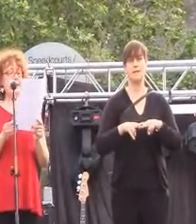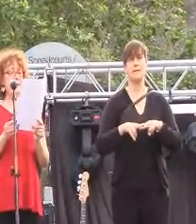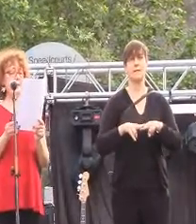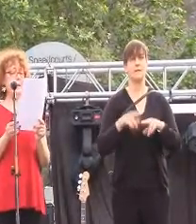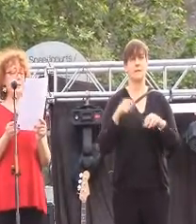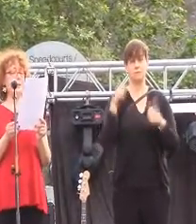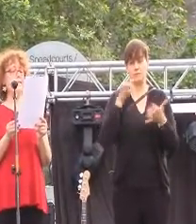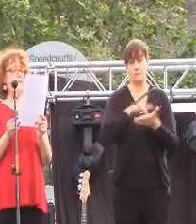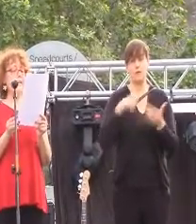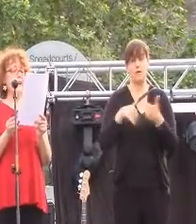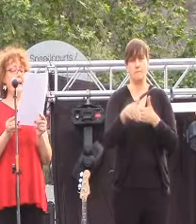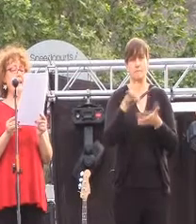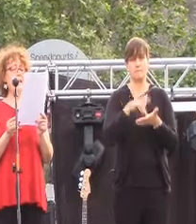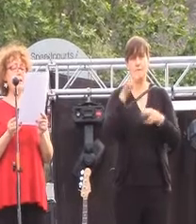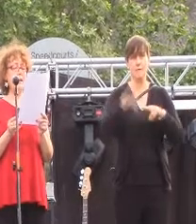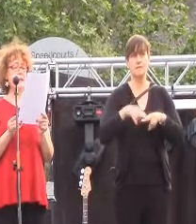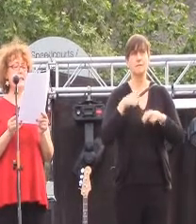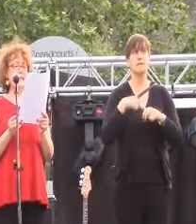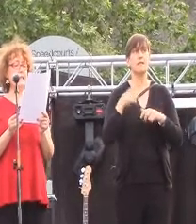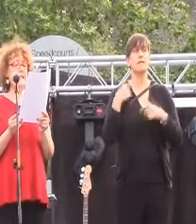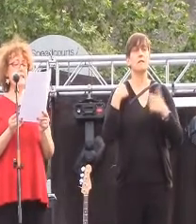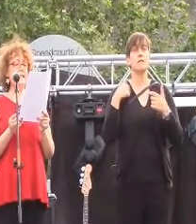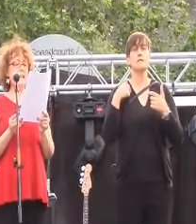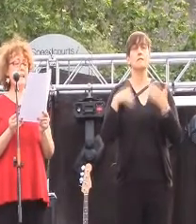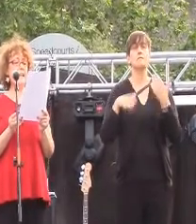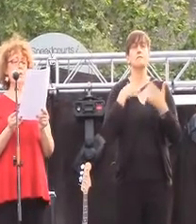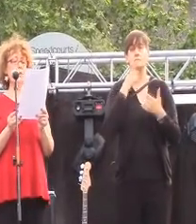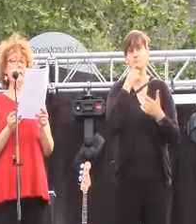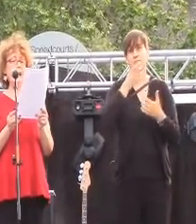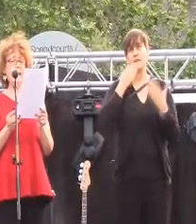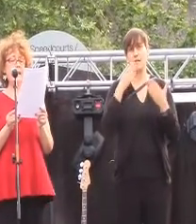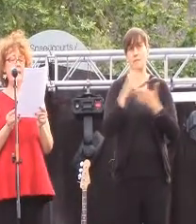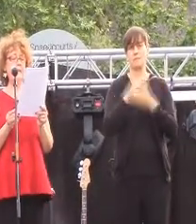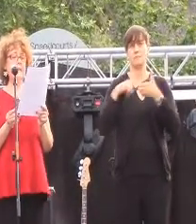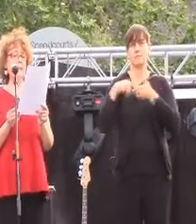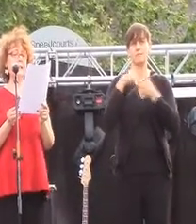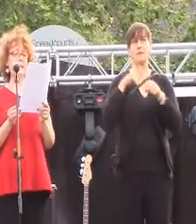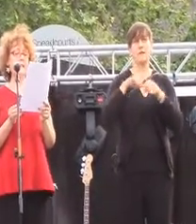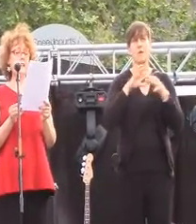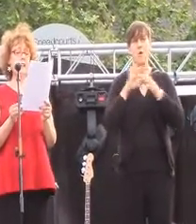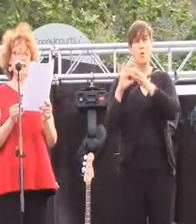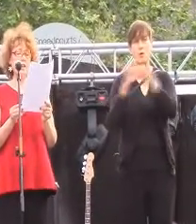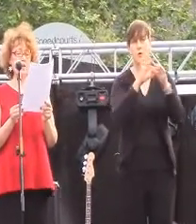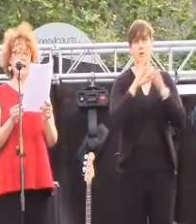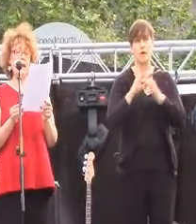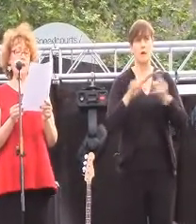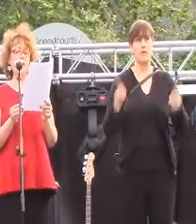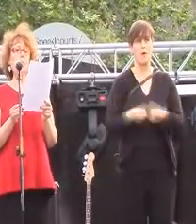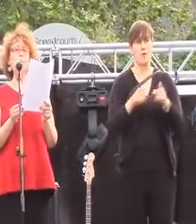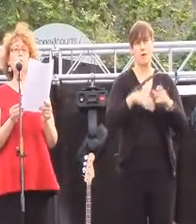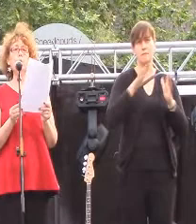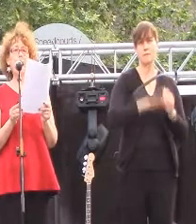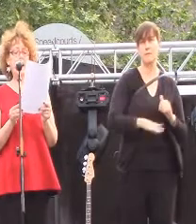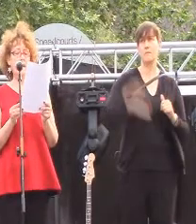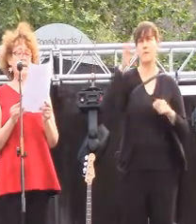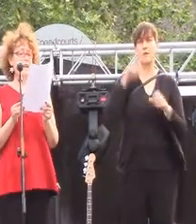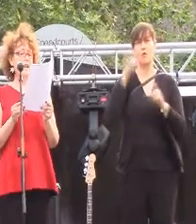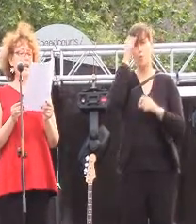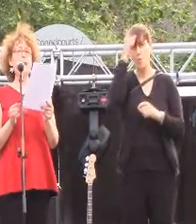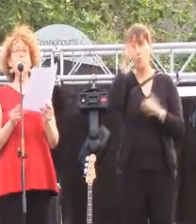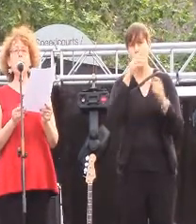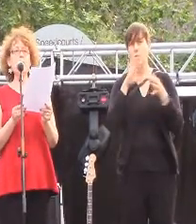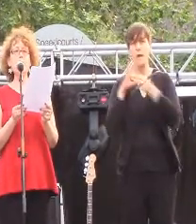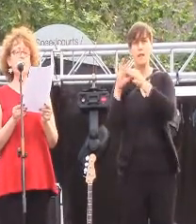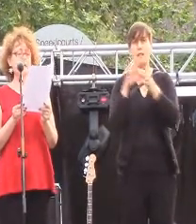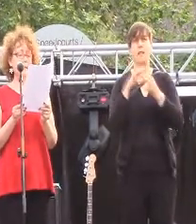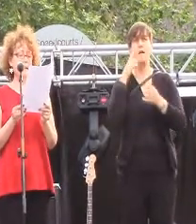aquesta festa que celebrem avui, el seu inici, sigui unitària, intergeneracional, cultural